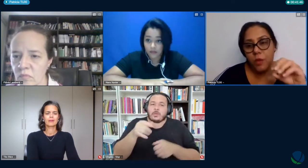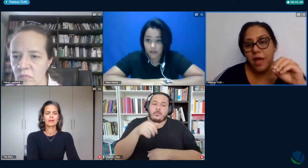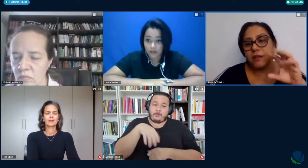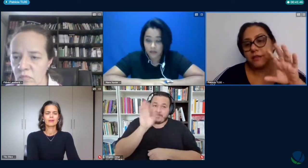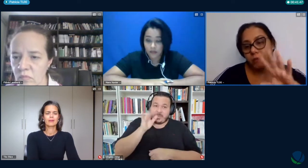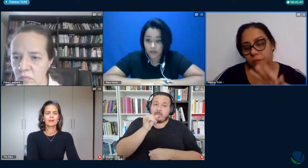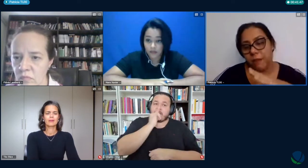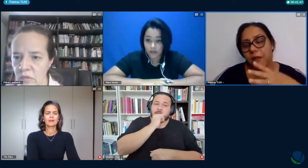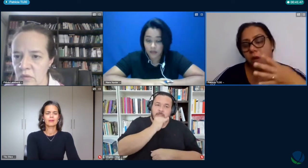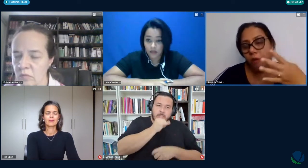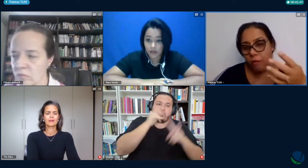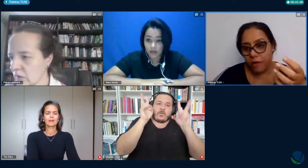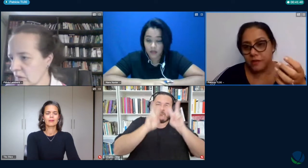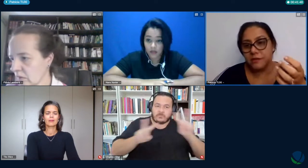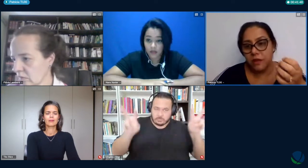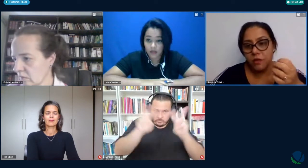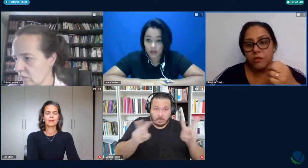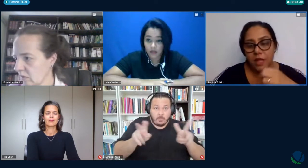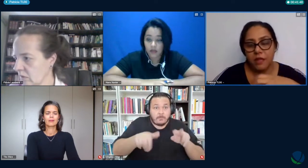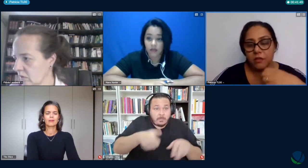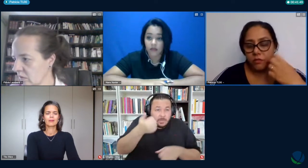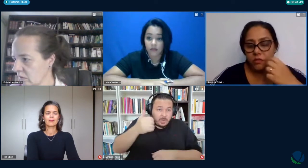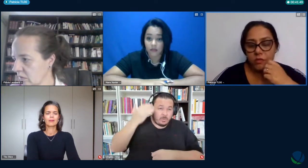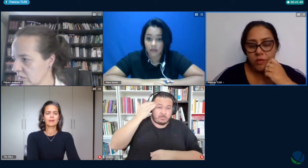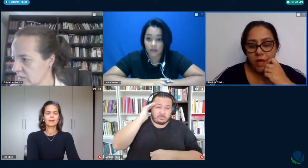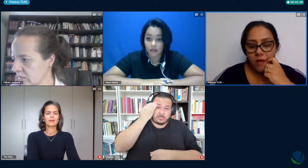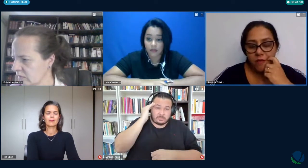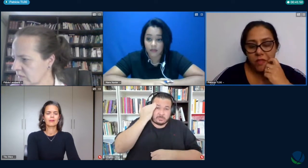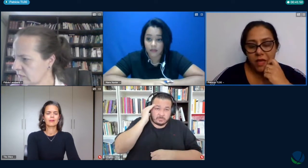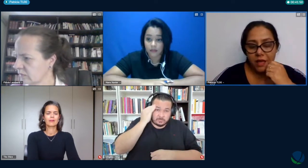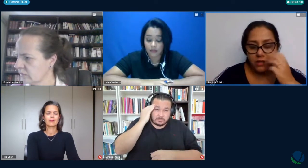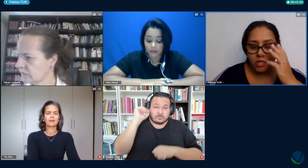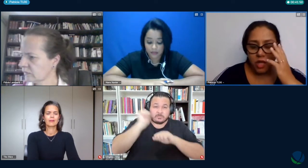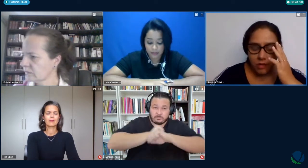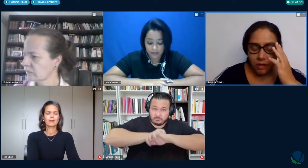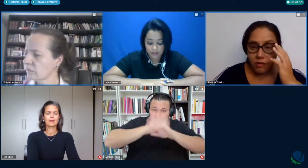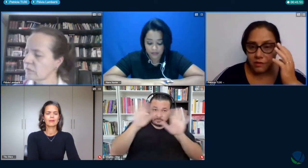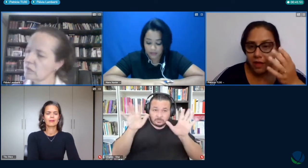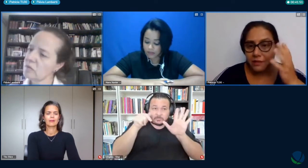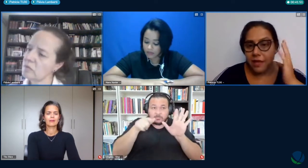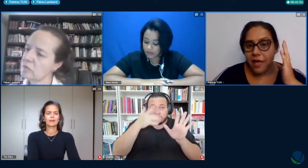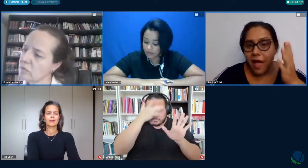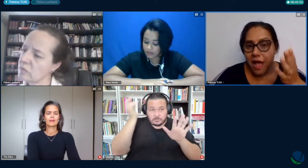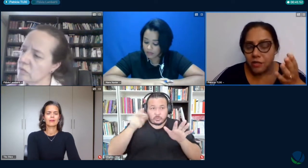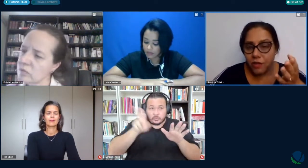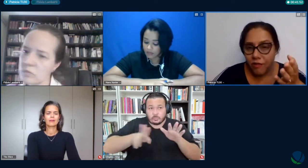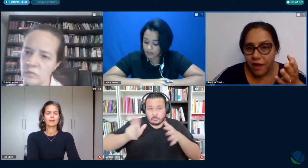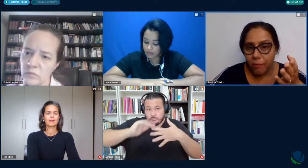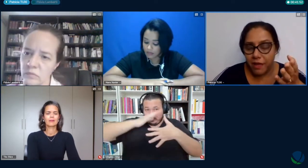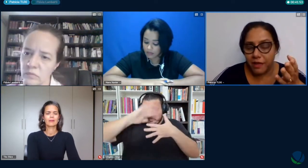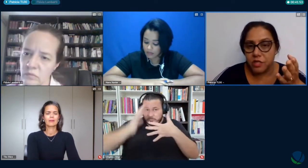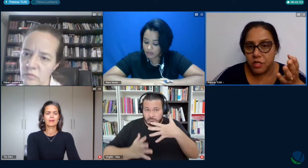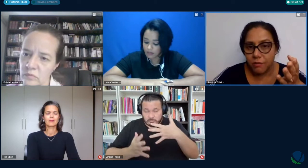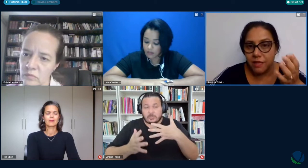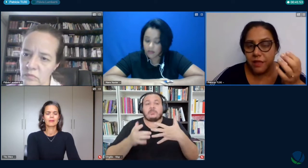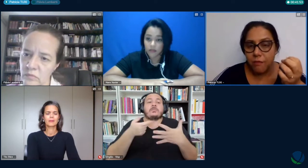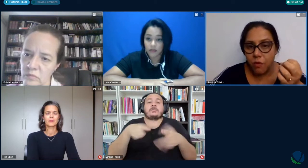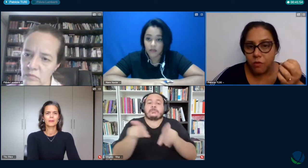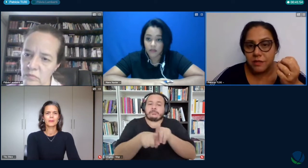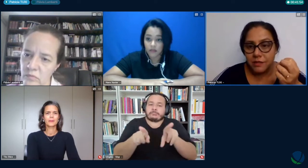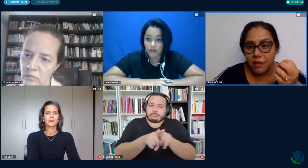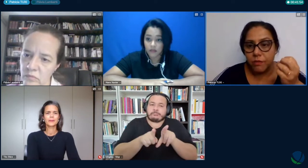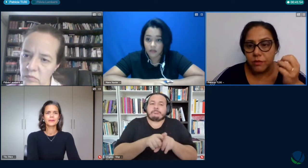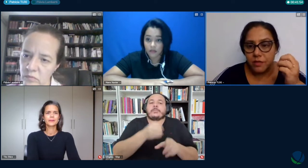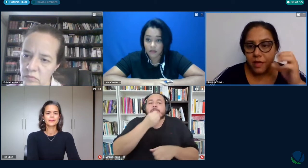exemplos visuais para melhor compreensão, né, de quem usa língua de sinais, acho que vale a pena a gente também